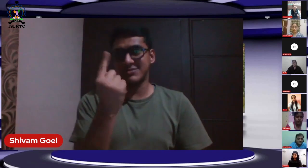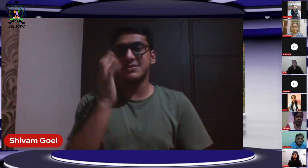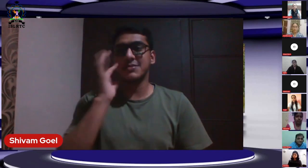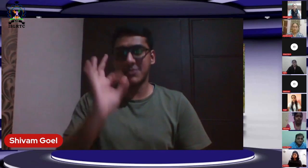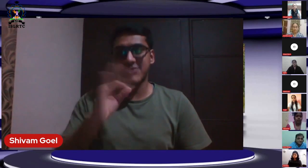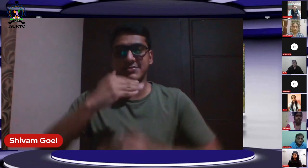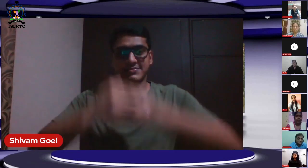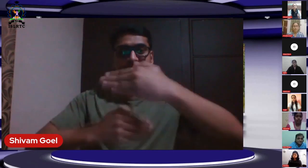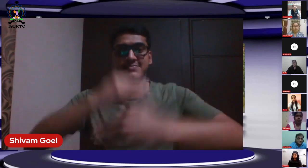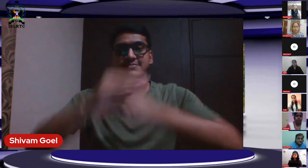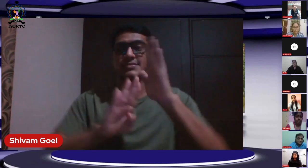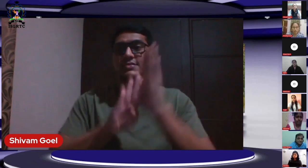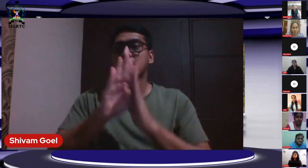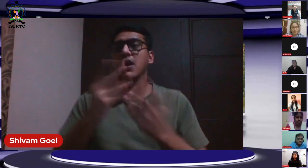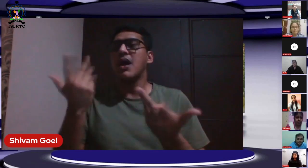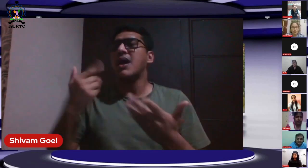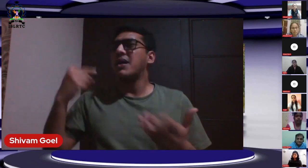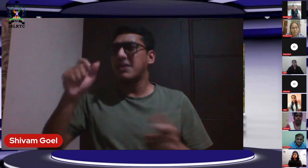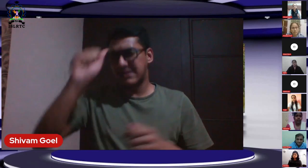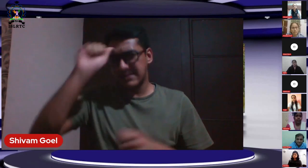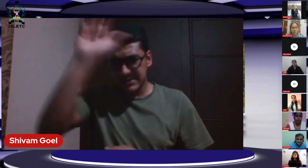हेल्पिंग अस फॉर आवर मेंटल एंड फिजिकल हेल्थ।